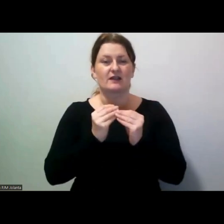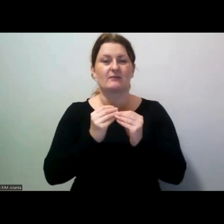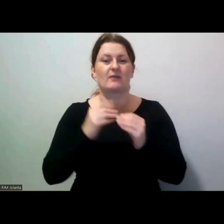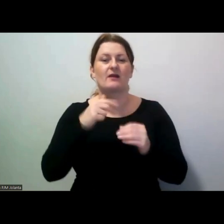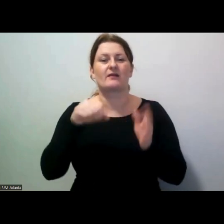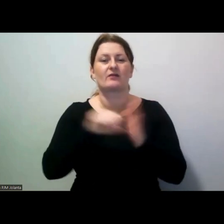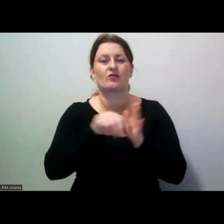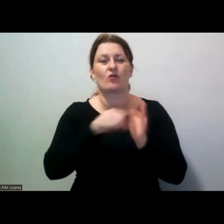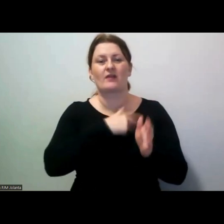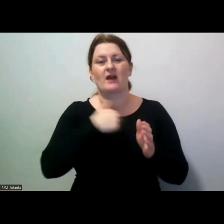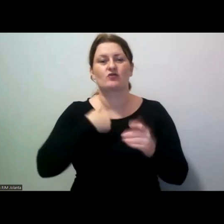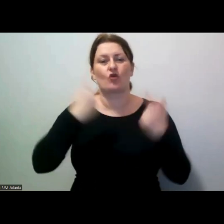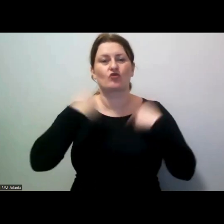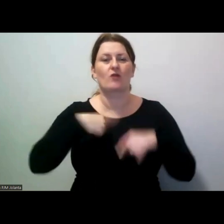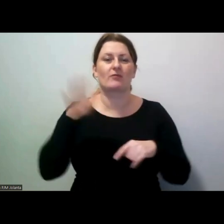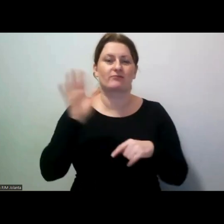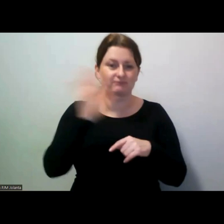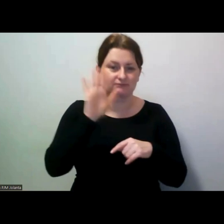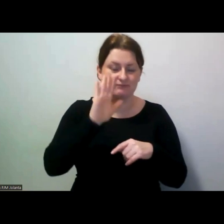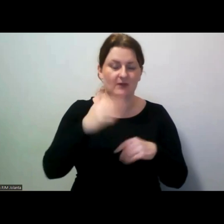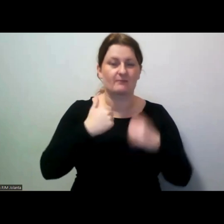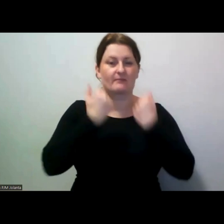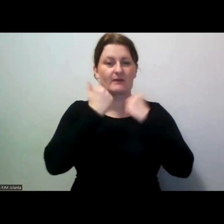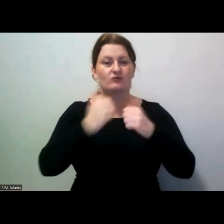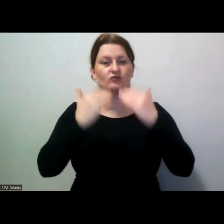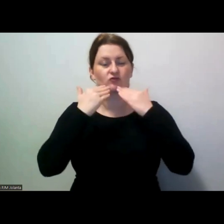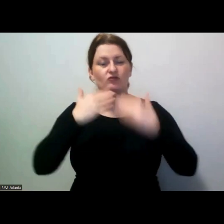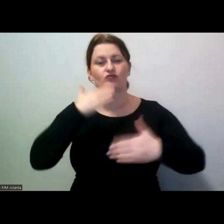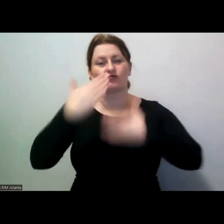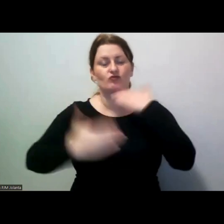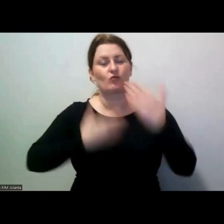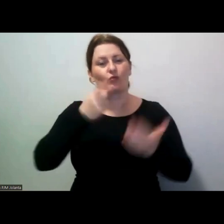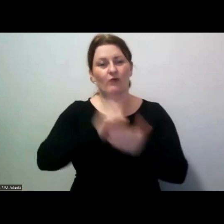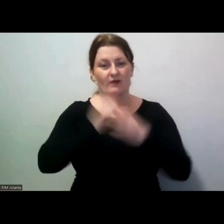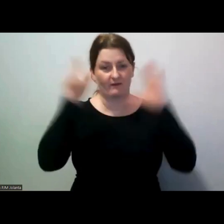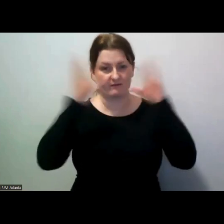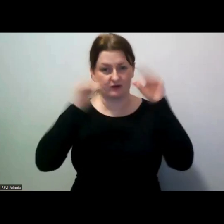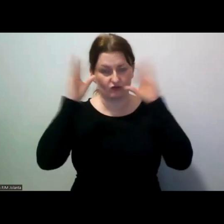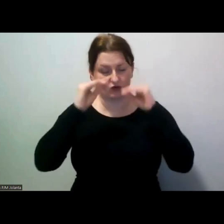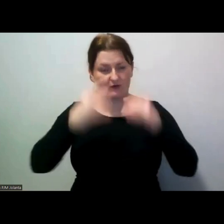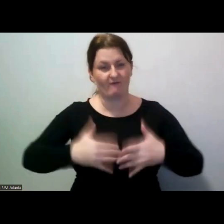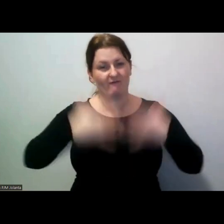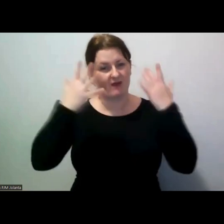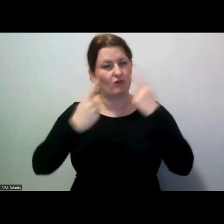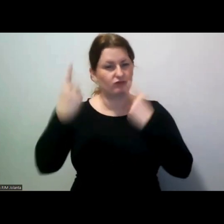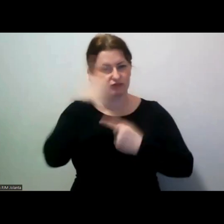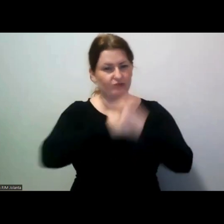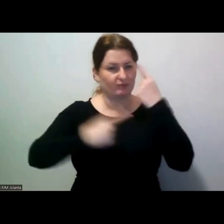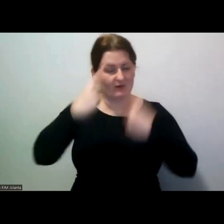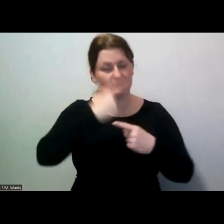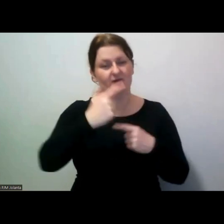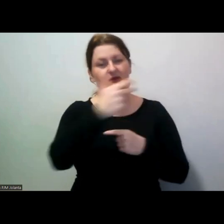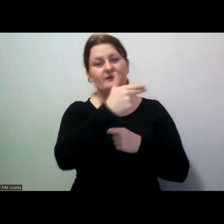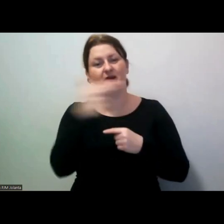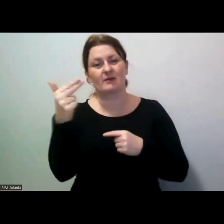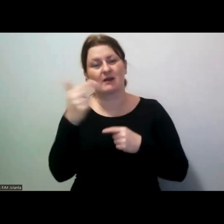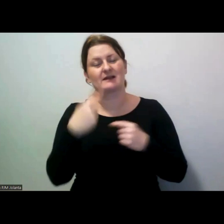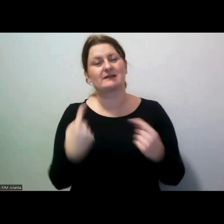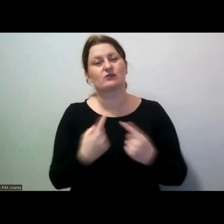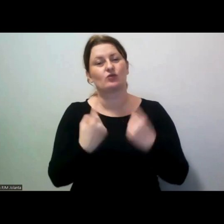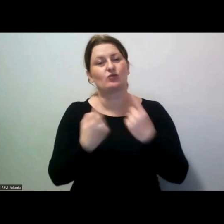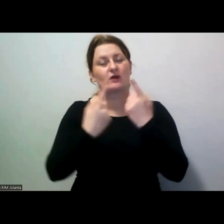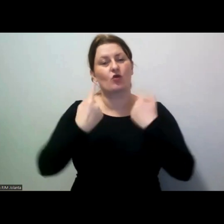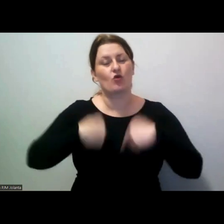osobom również. Bardzo dziękuję, życzę udanego wieczoru, wielu przemyśleń na temat sytuacji